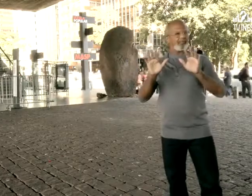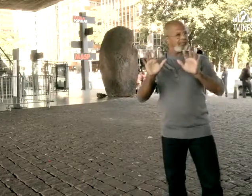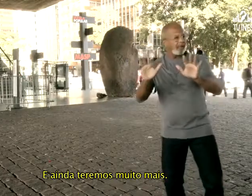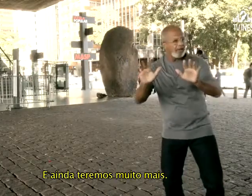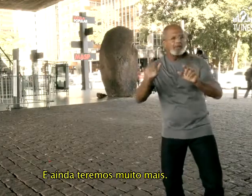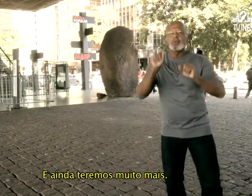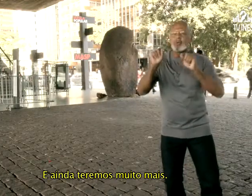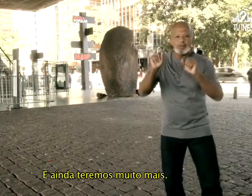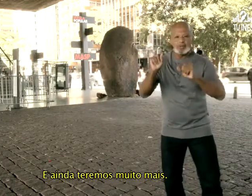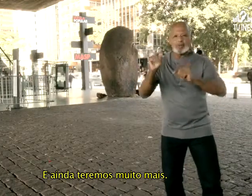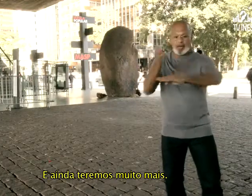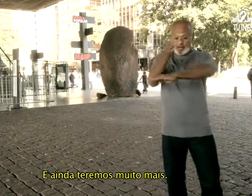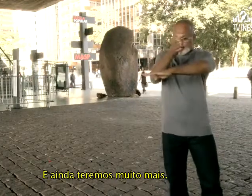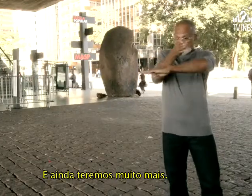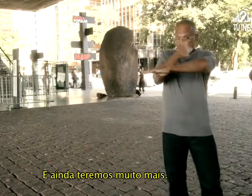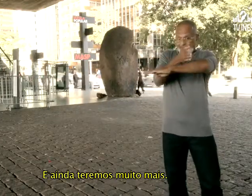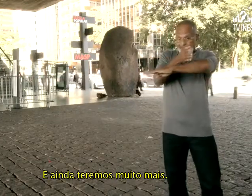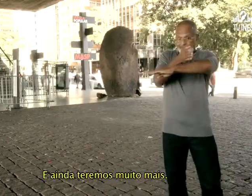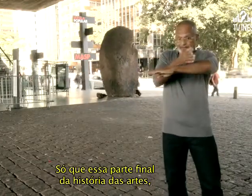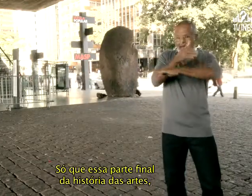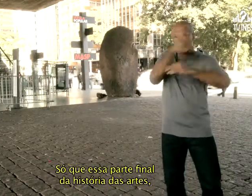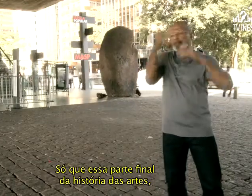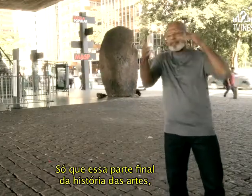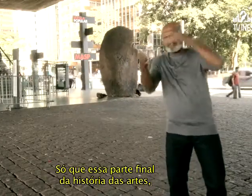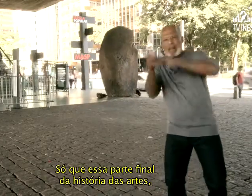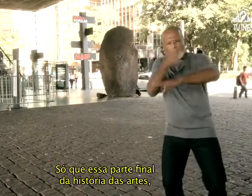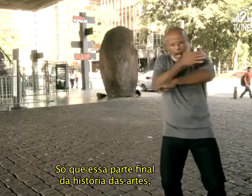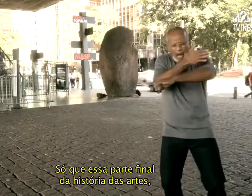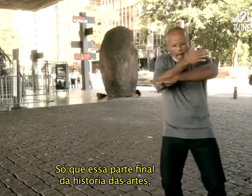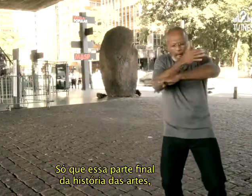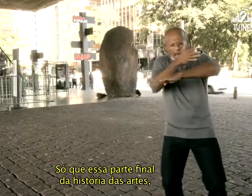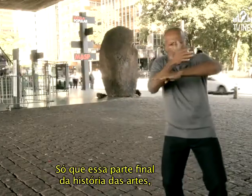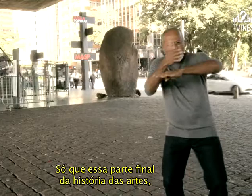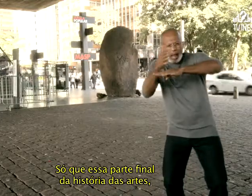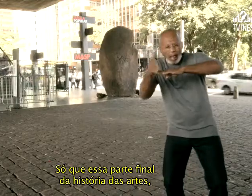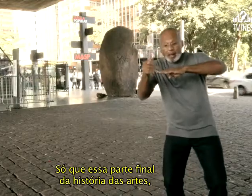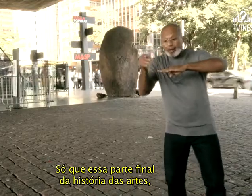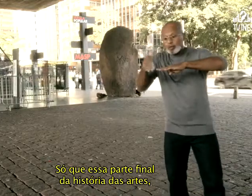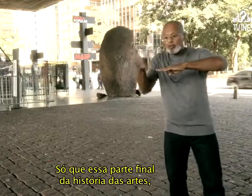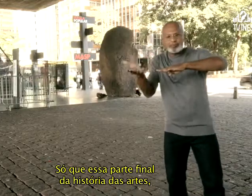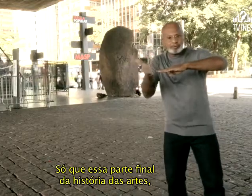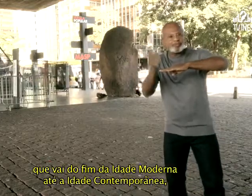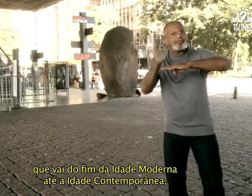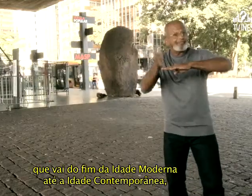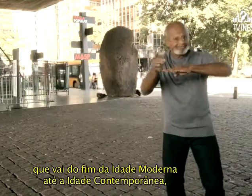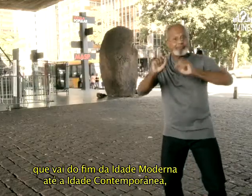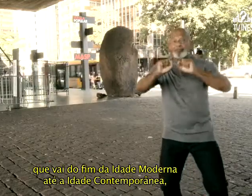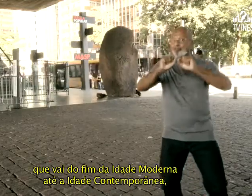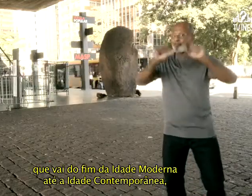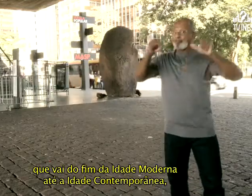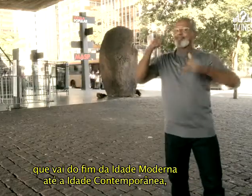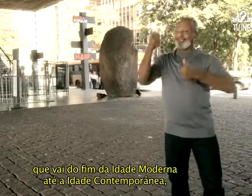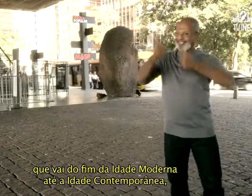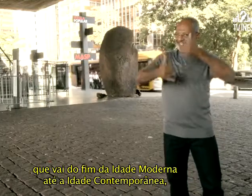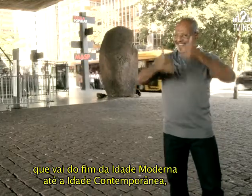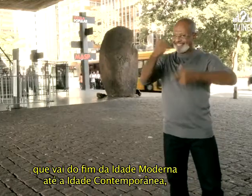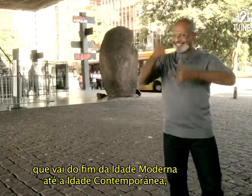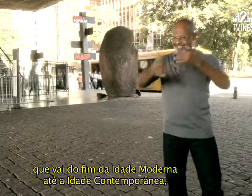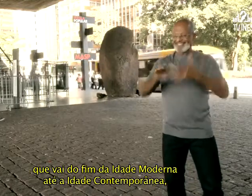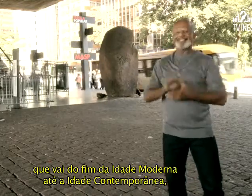E ainda teremos muito mais. Só que é essa parte final da história das artes, que vai do fim da Idade Moderna até